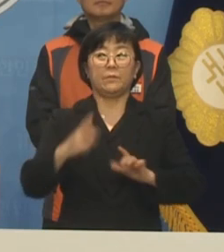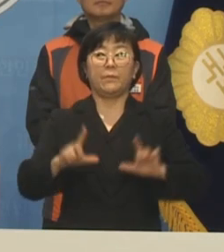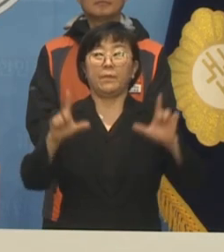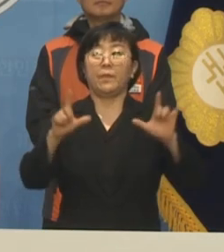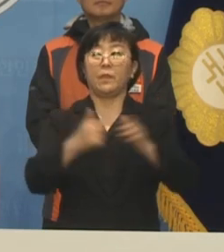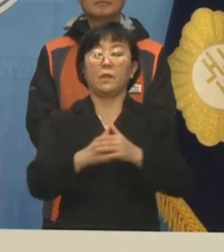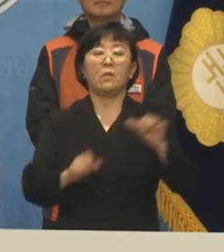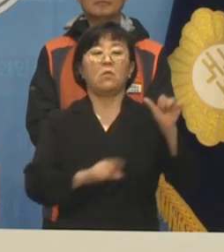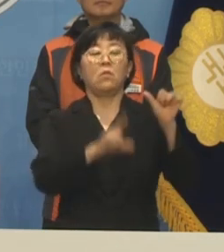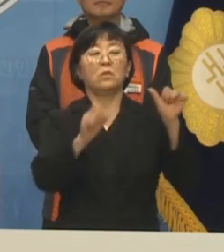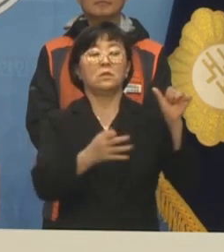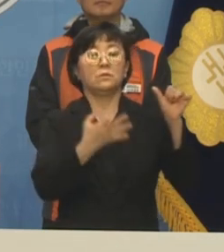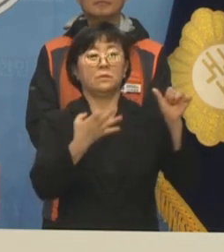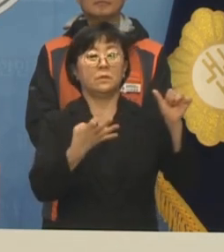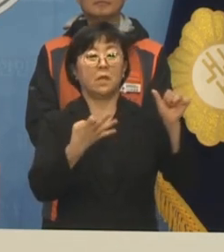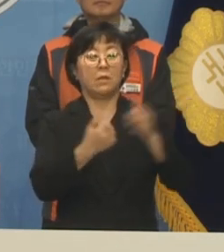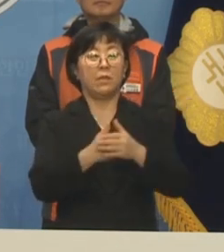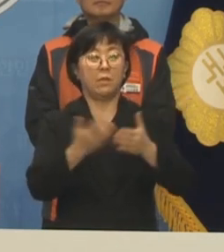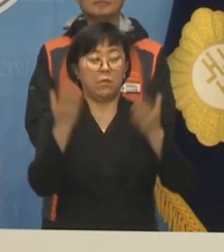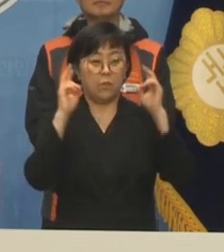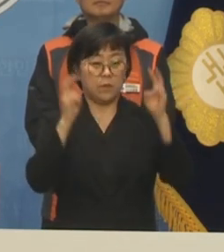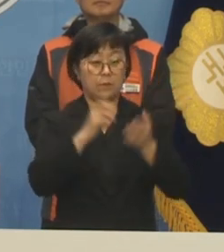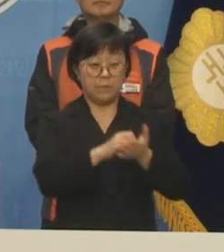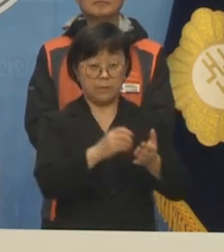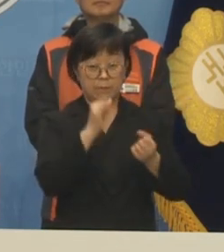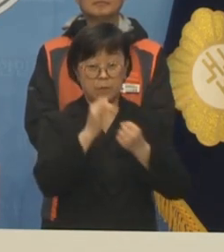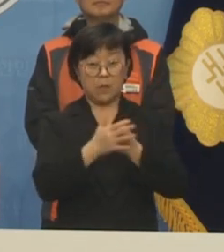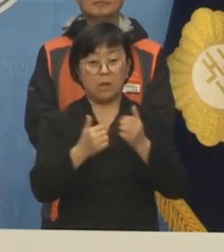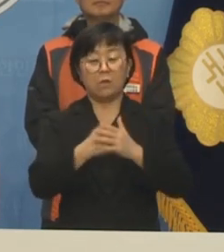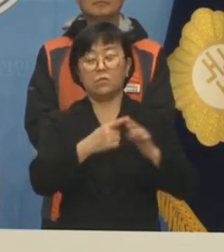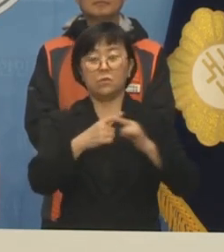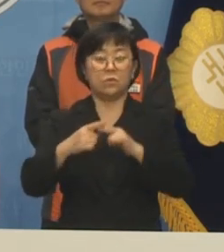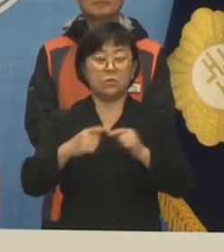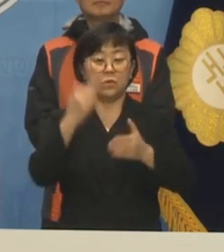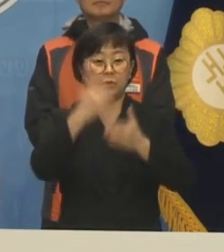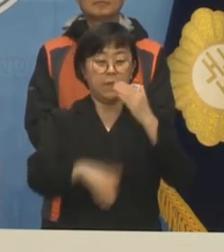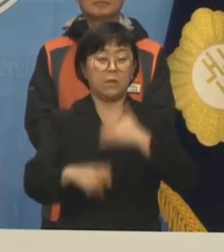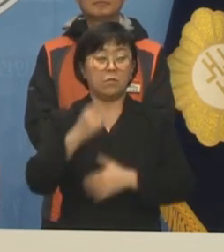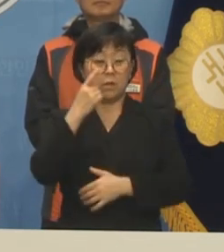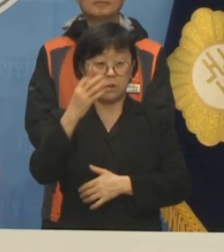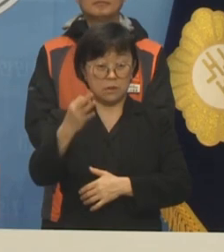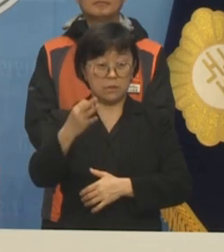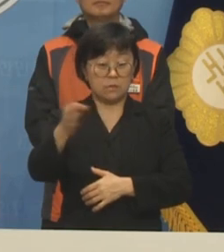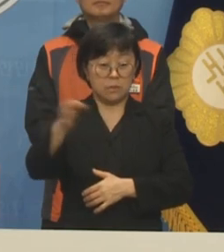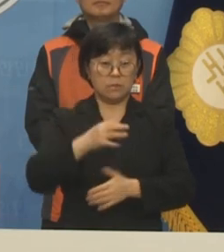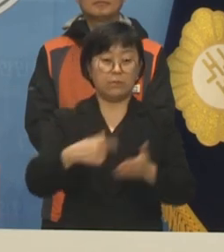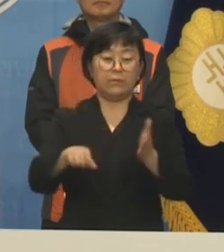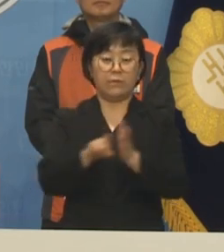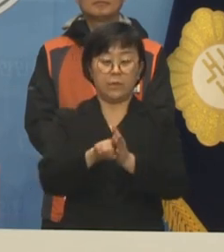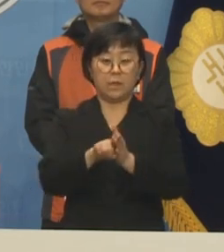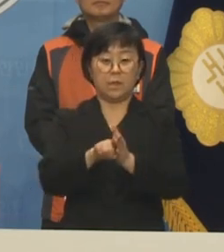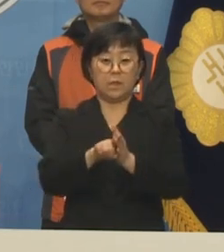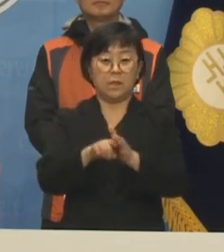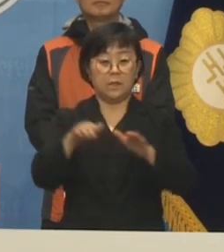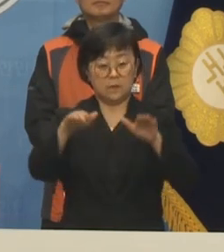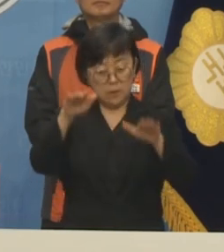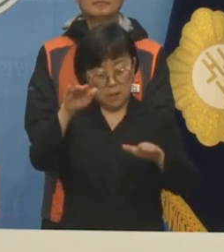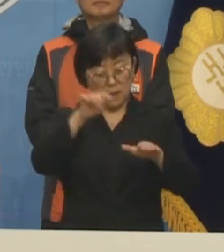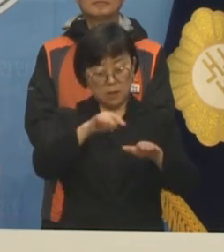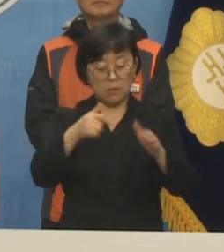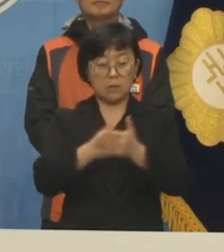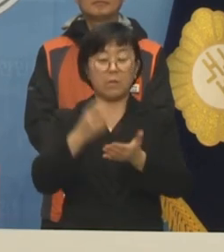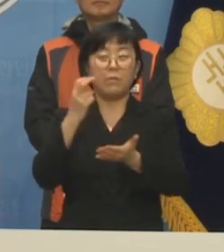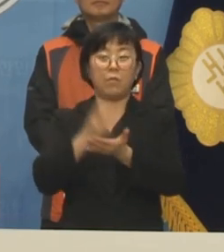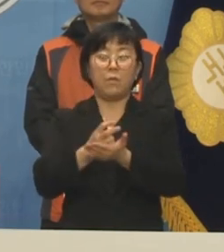2020년 5월 14일 입사 이후 일방적으로 삭감된 임금을 지급받기 위한 임금 차액 1차